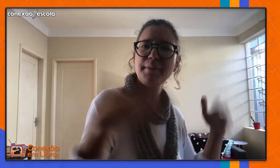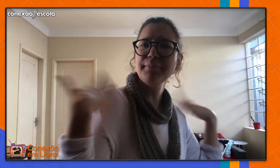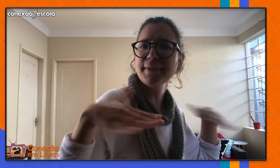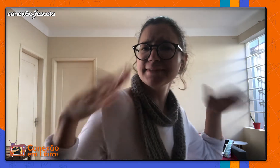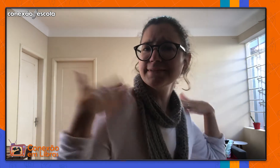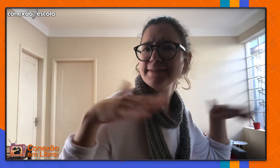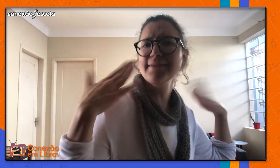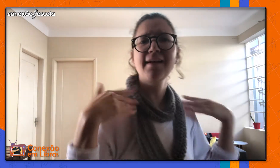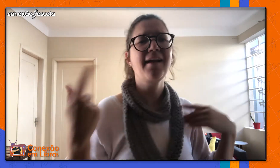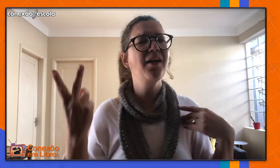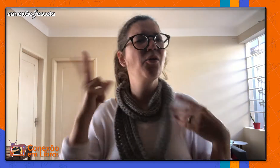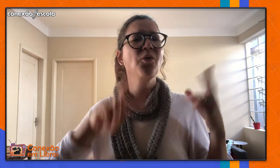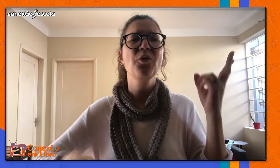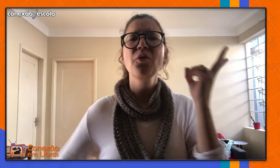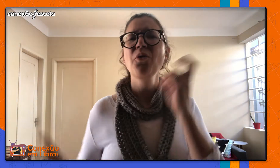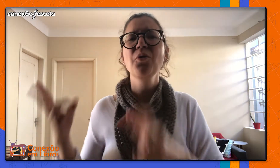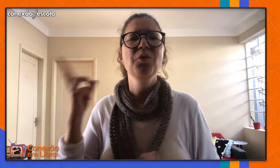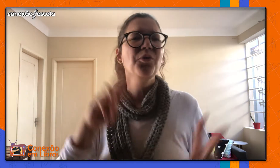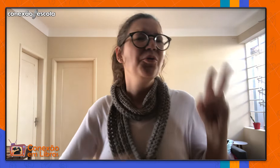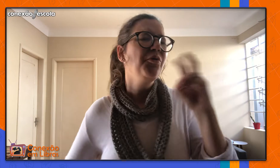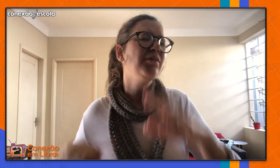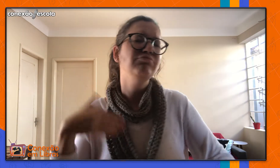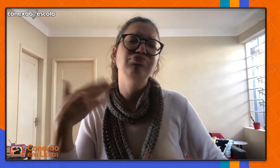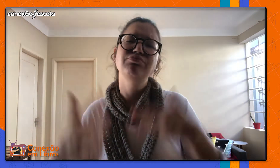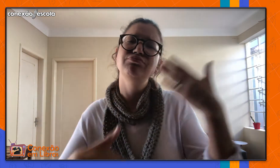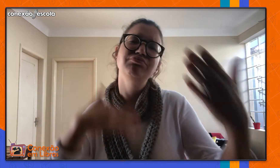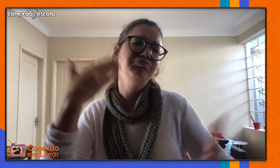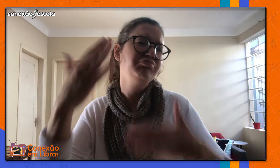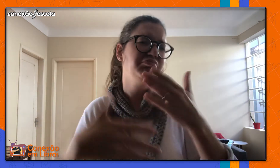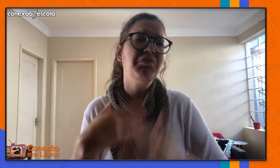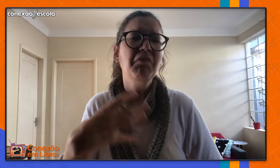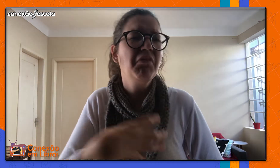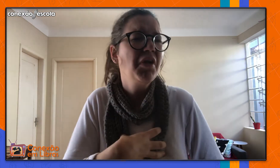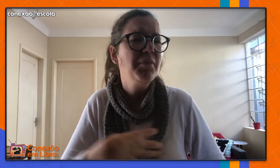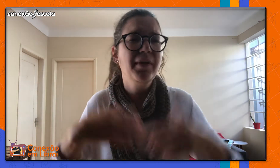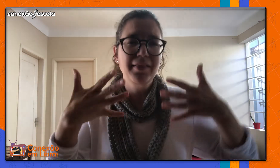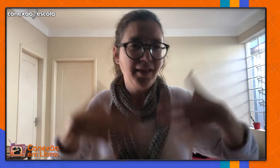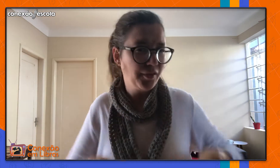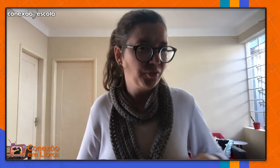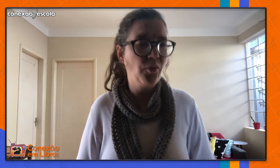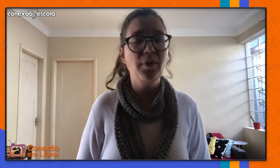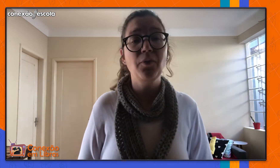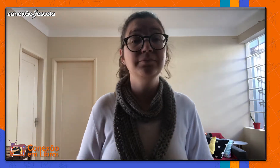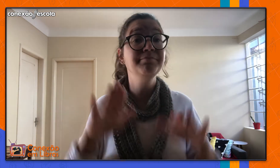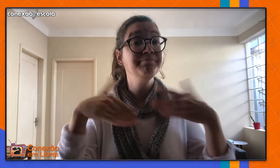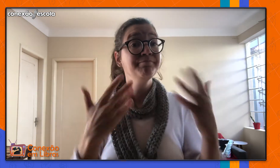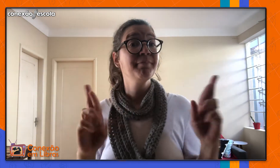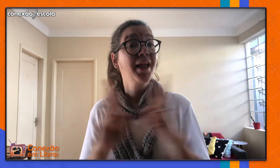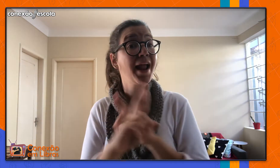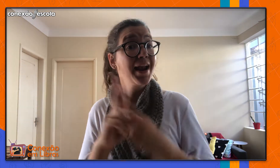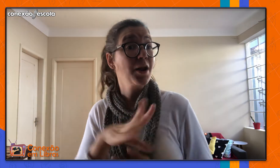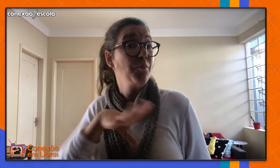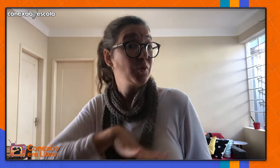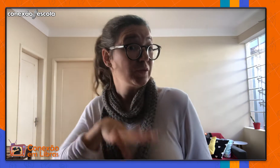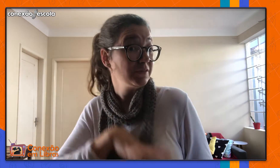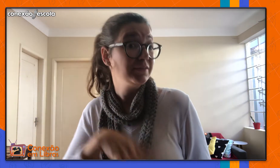gente vai passear. Então, tudo elas vão percebendo naturalmente, de uma forma natural. A relação com o português